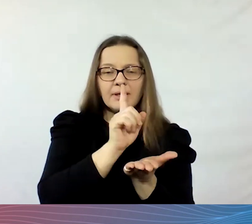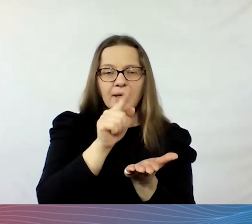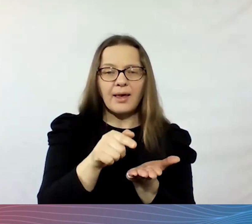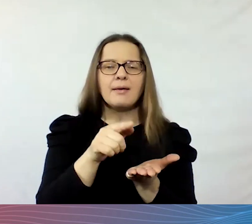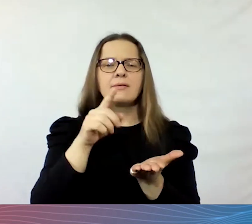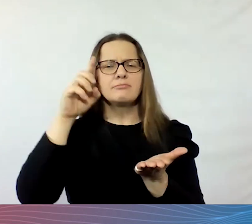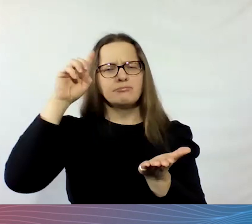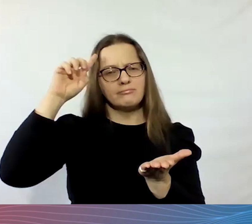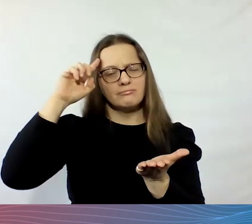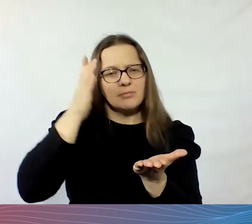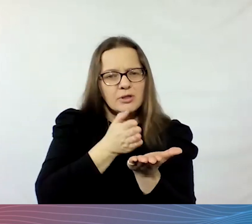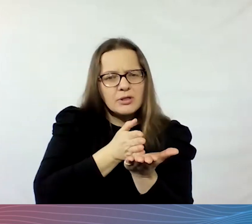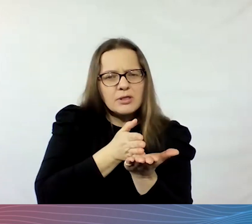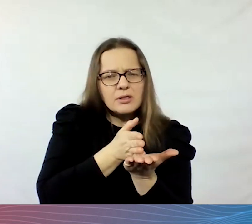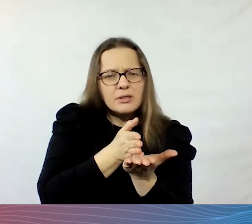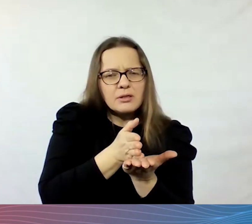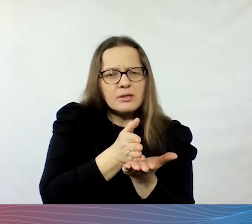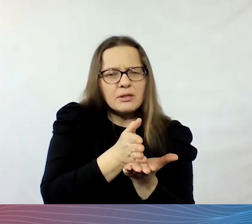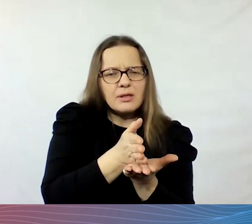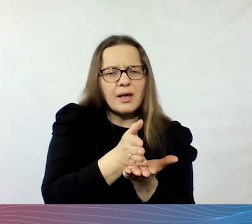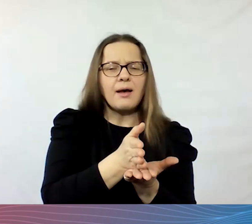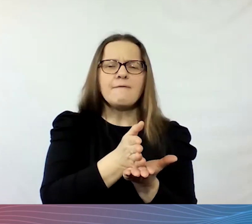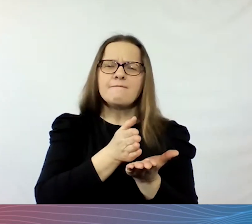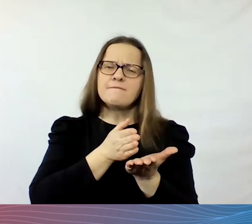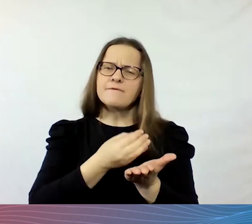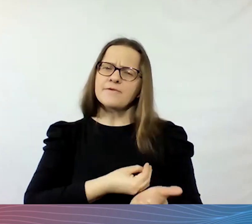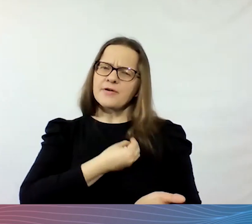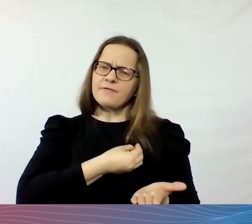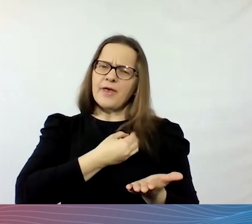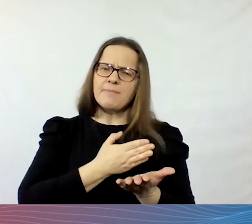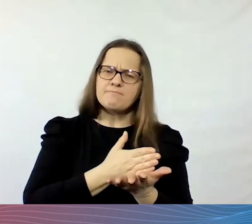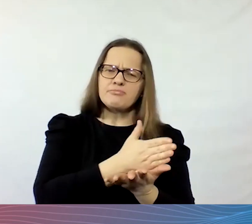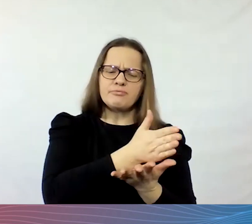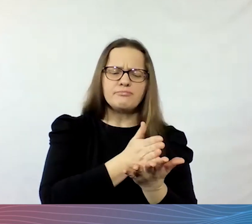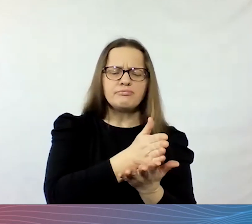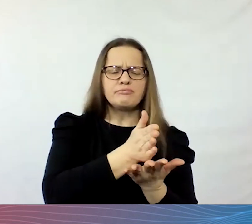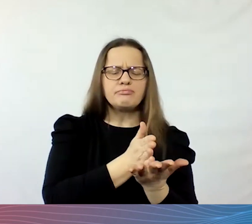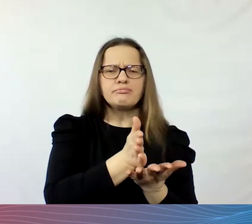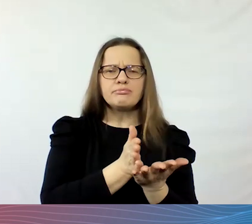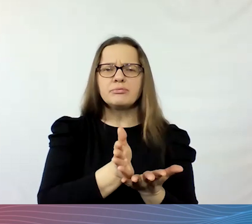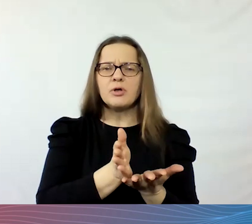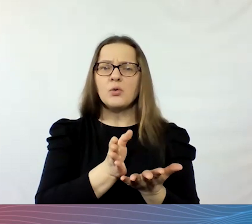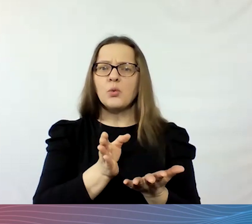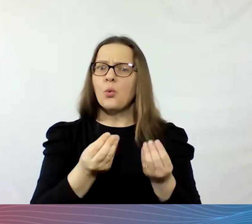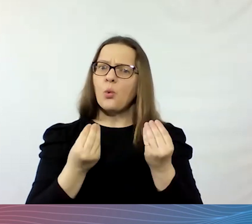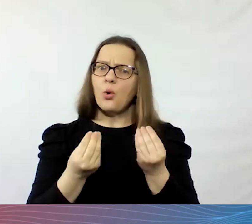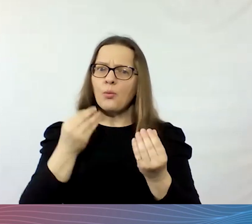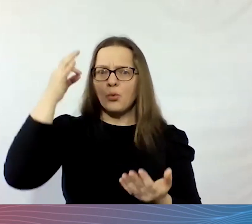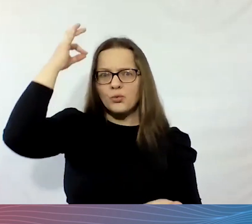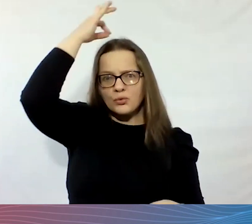porém, andai no Espírito e jamais satisfareis a concupiscência da